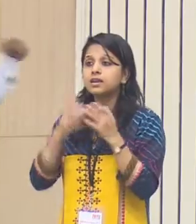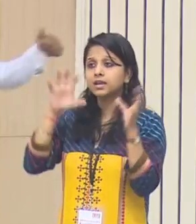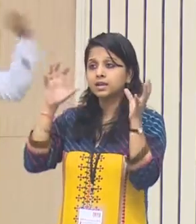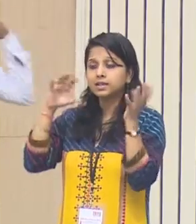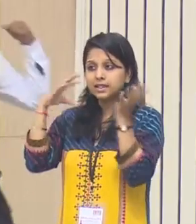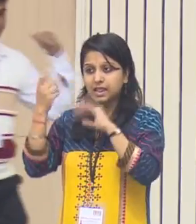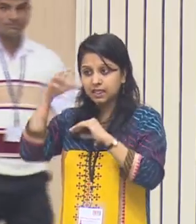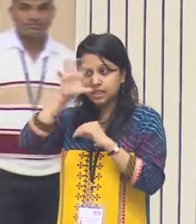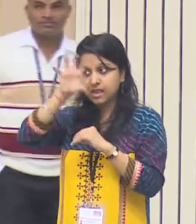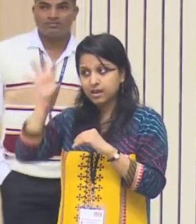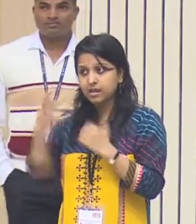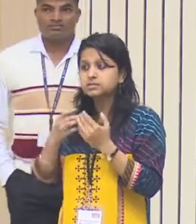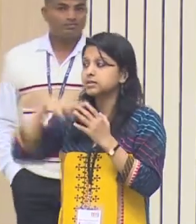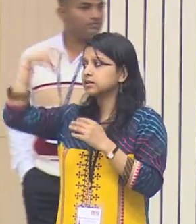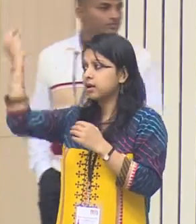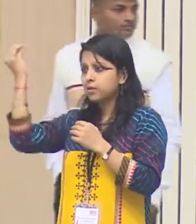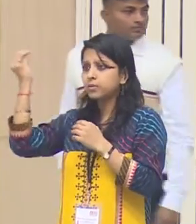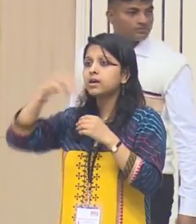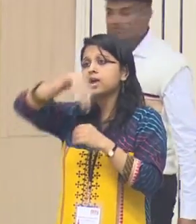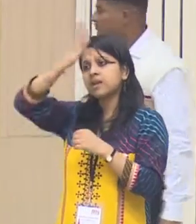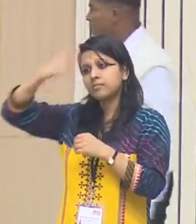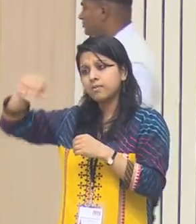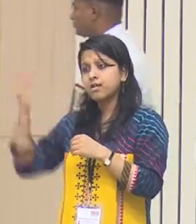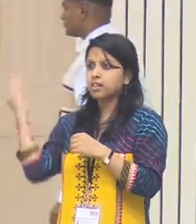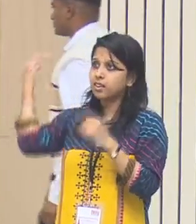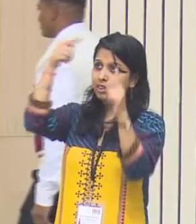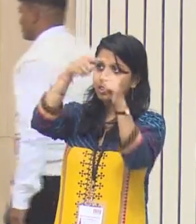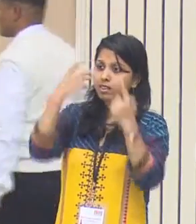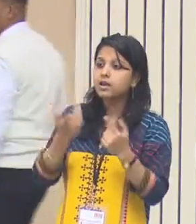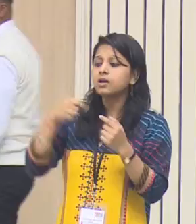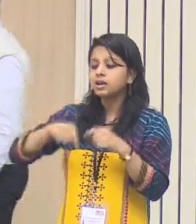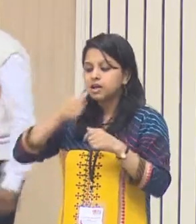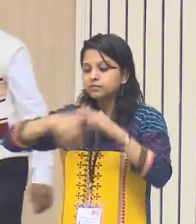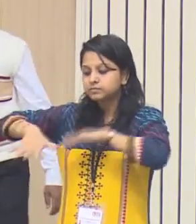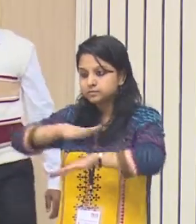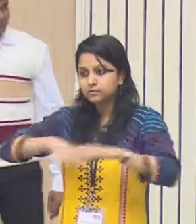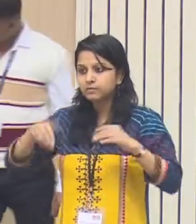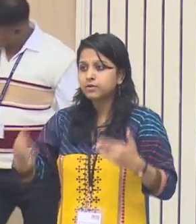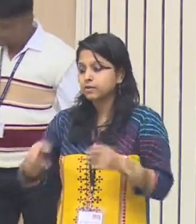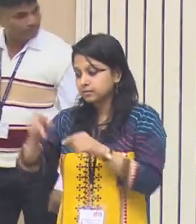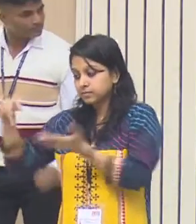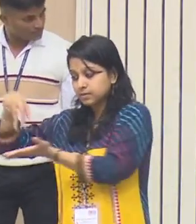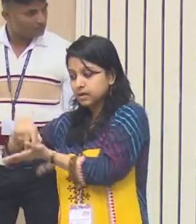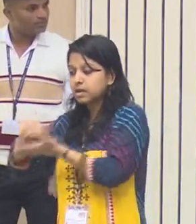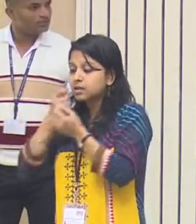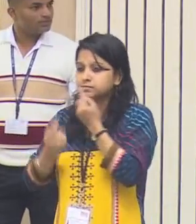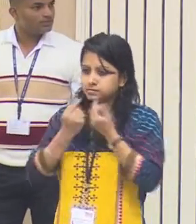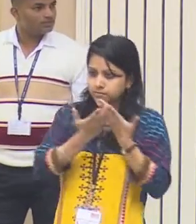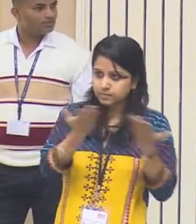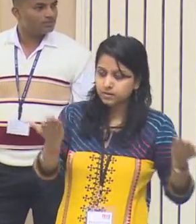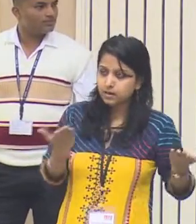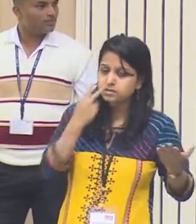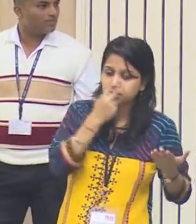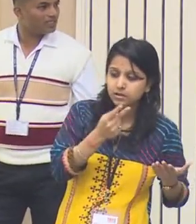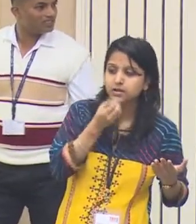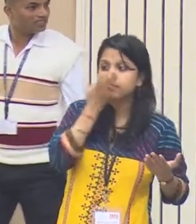हो, विदेश हो, चाहे हिमालय की चोटी पर आप हैं या किसी समुद्र के किनारे खड़े हैं, किसी बाग बगीचे में सुंदर फूल